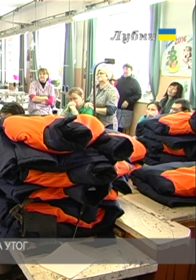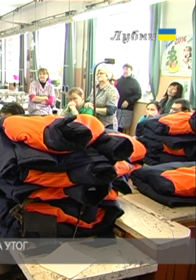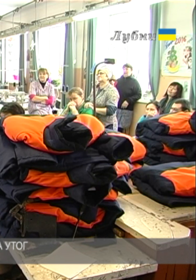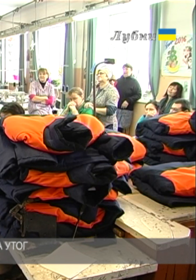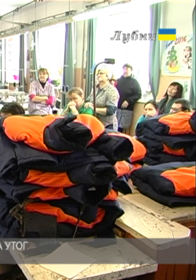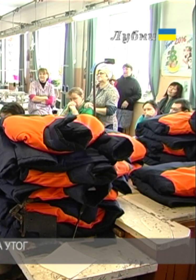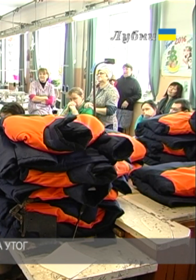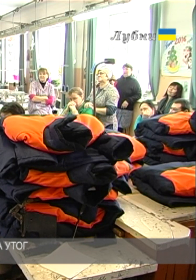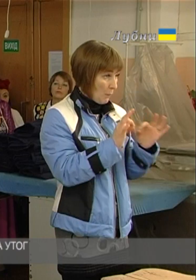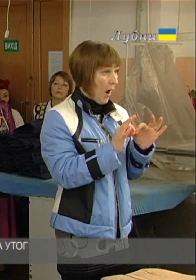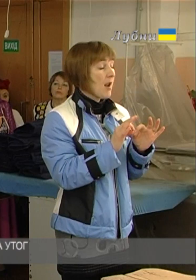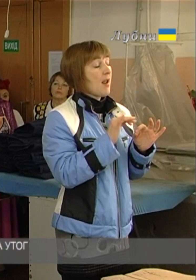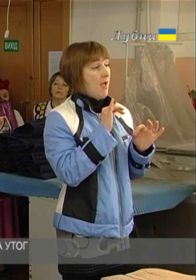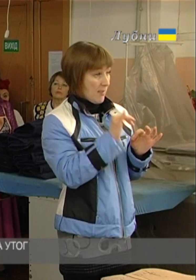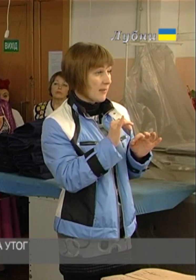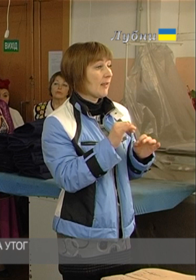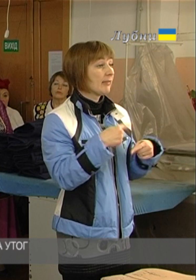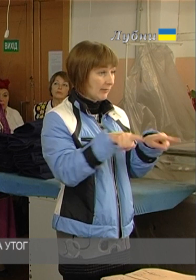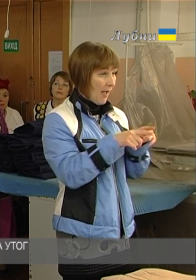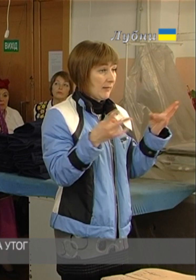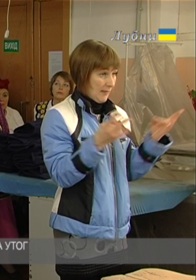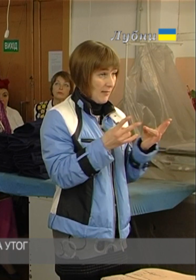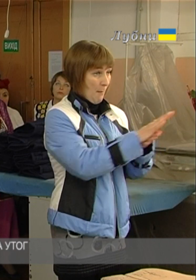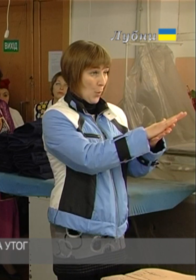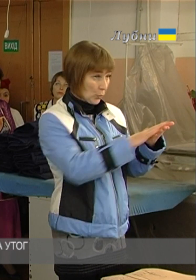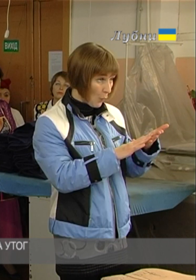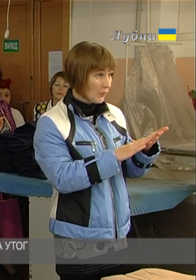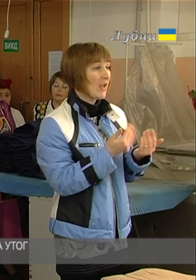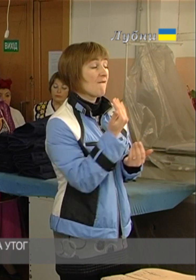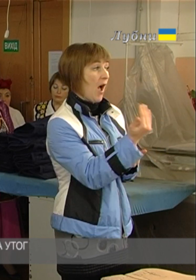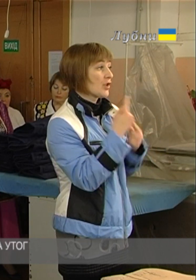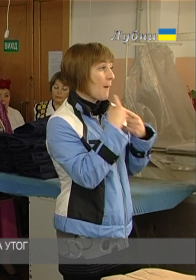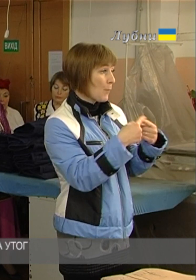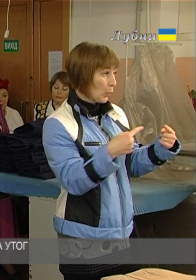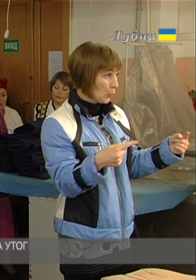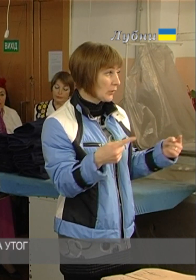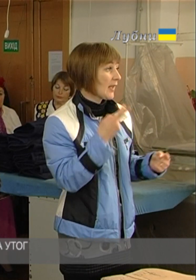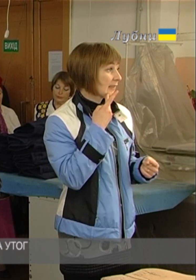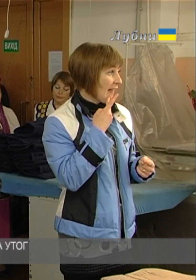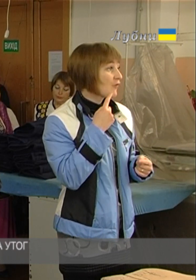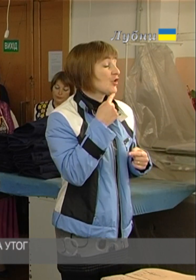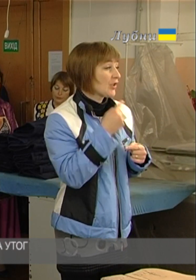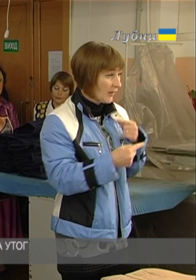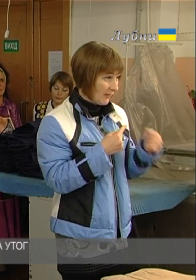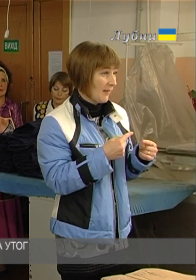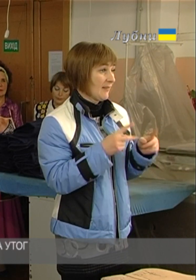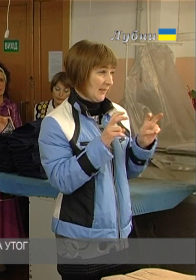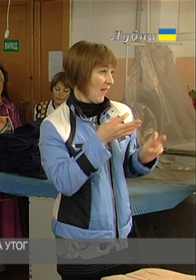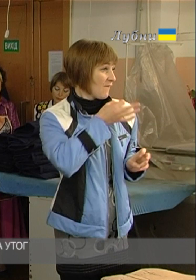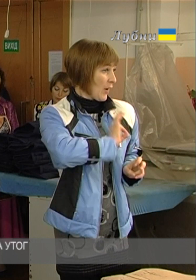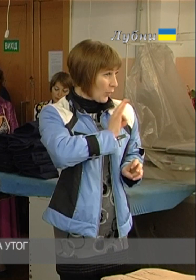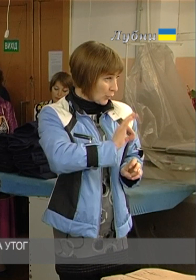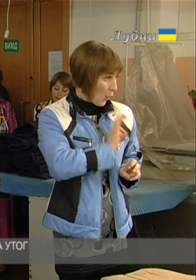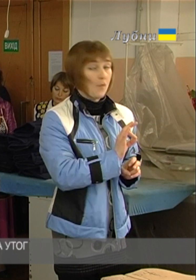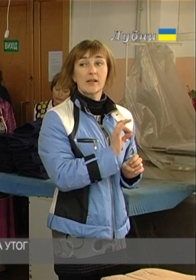зарплата, там і більша розтінка. Ваша продукція завжди користувалася попитом. Я